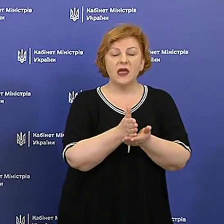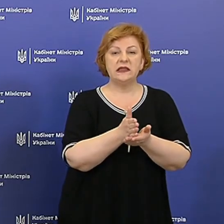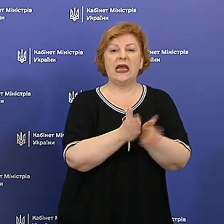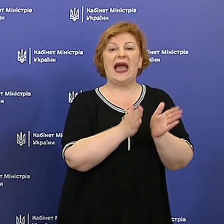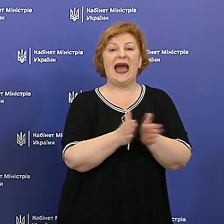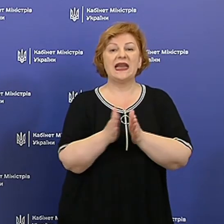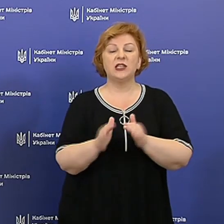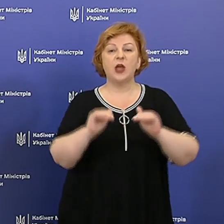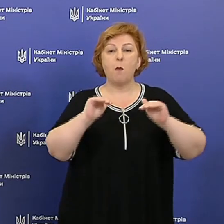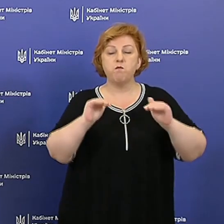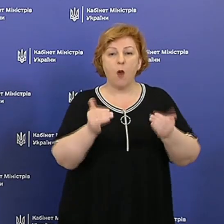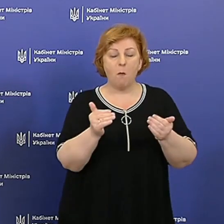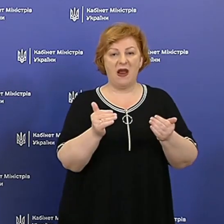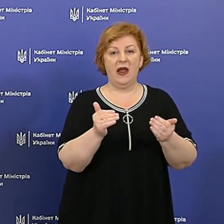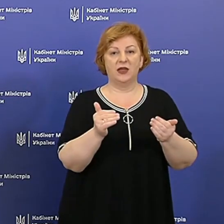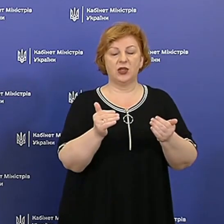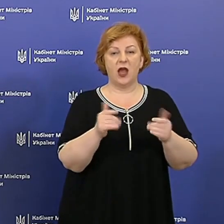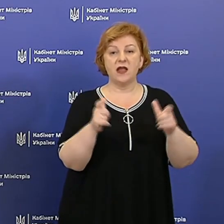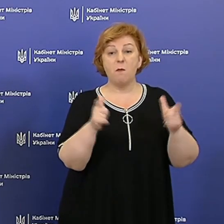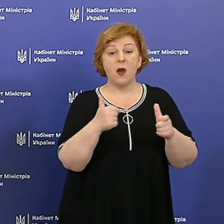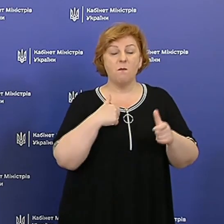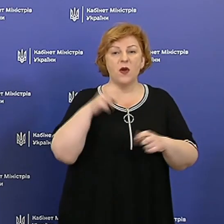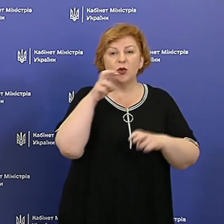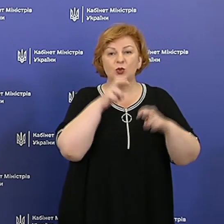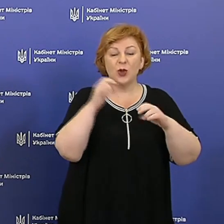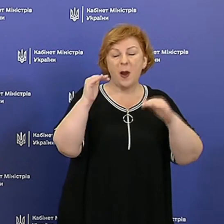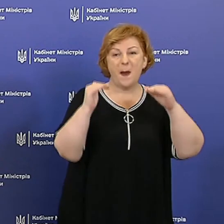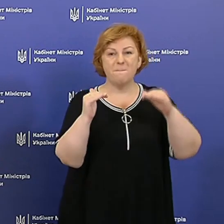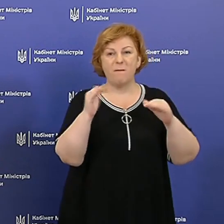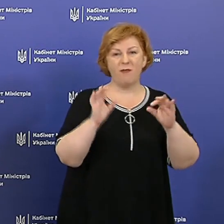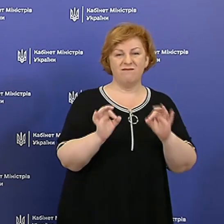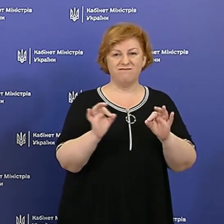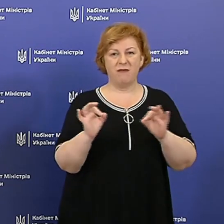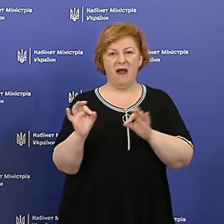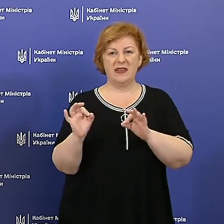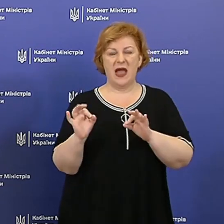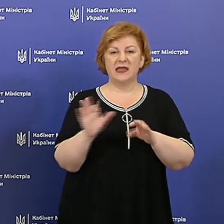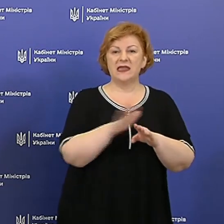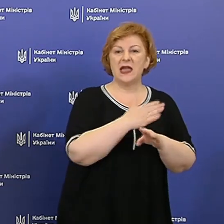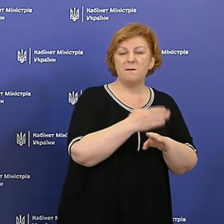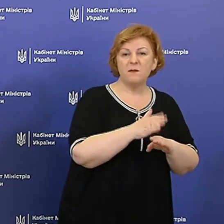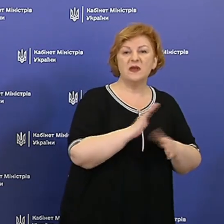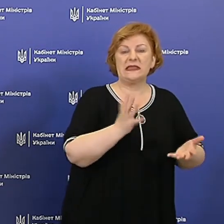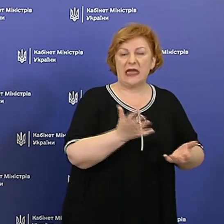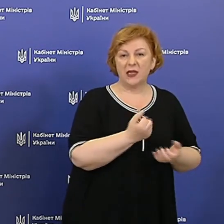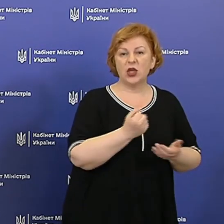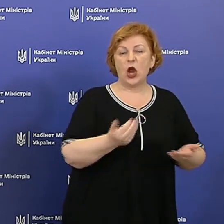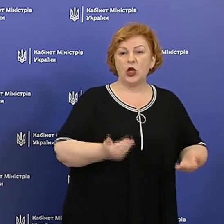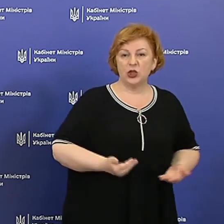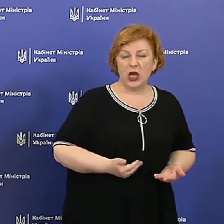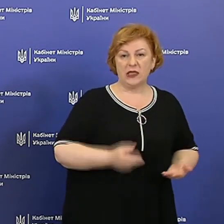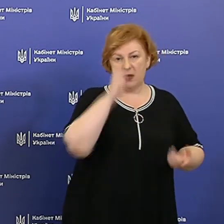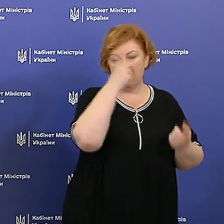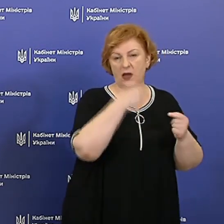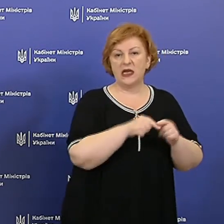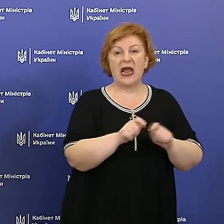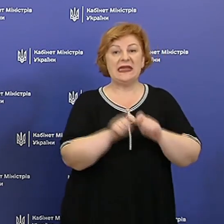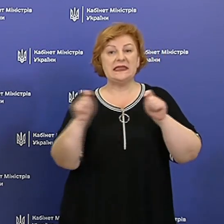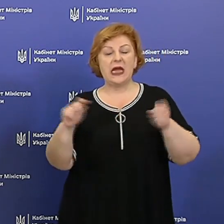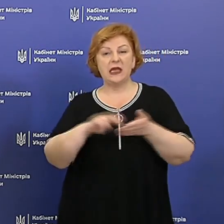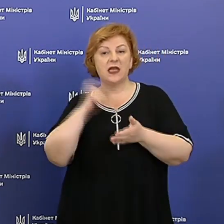пом'якшення карантину, ми шукали баланс. І ми його знайшли. Баланс між життям країни і запуском економіки,